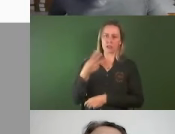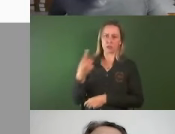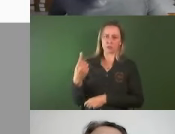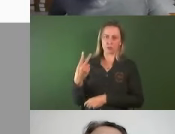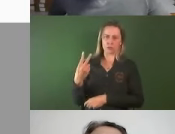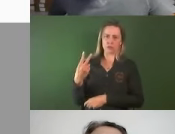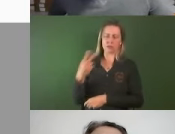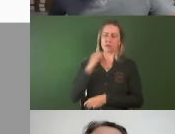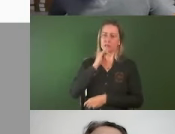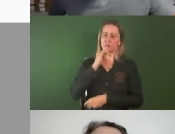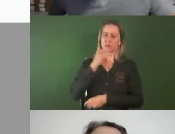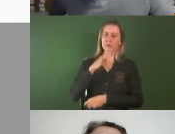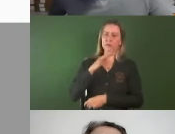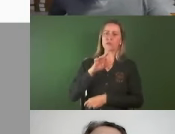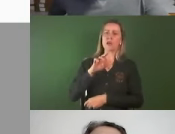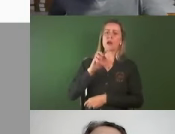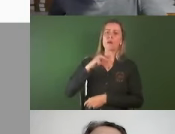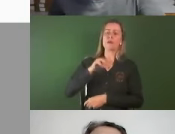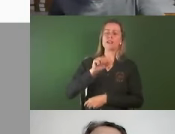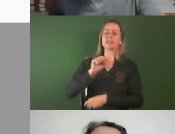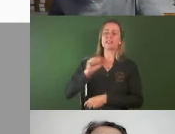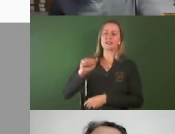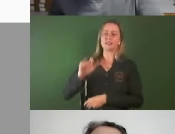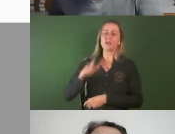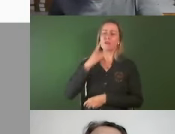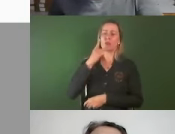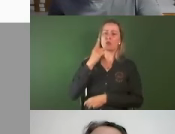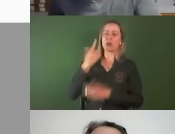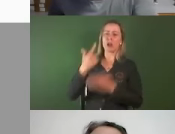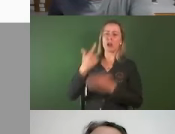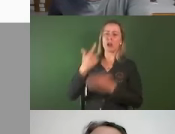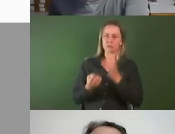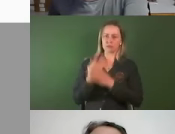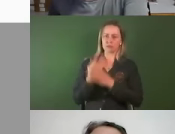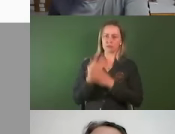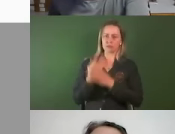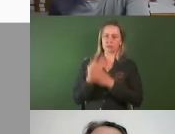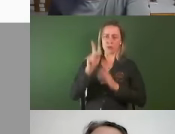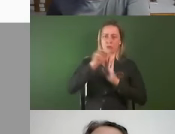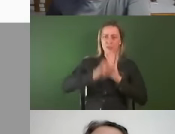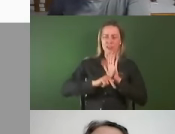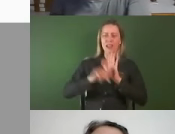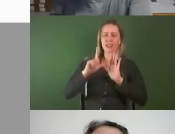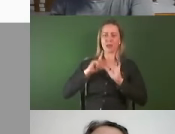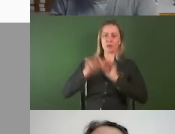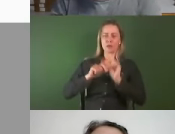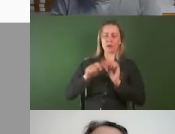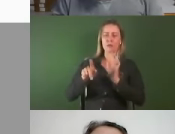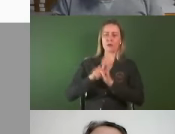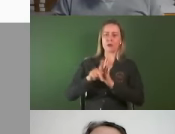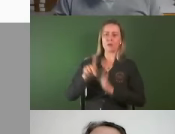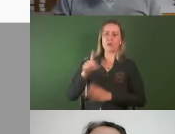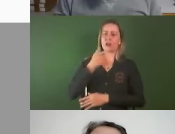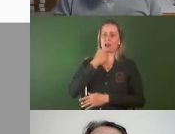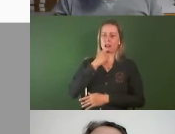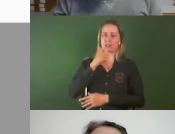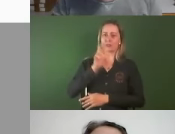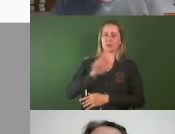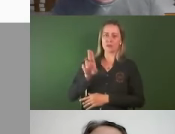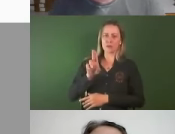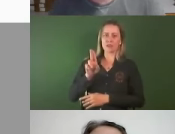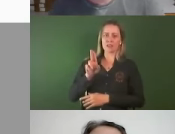Horino Massal, ele publica esse livro, que é um projeto gráfico muito baseado na Bauhaus. E